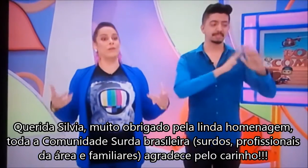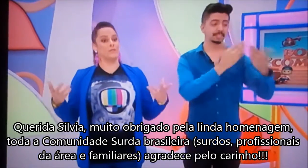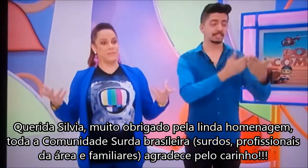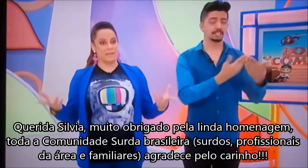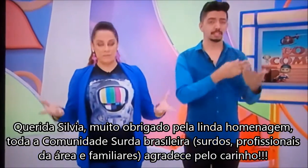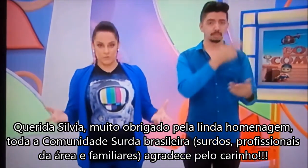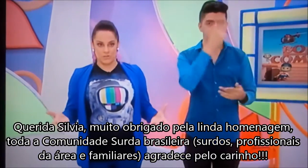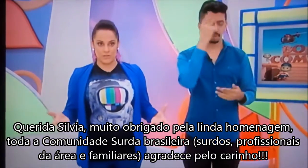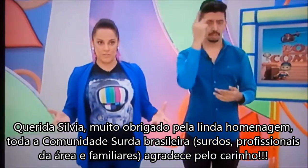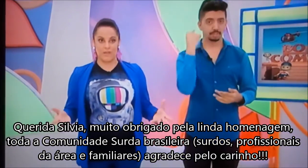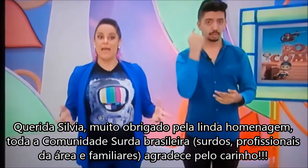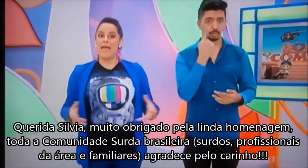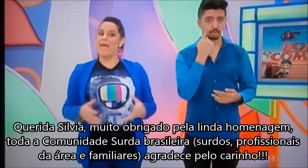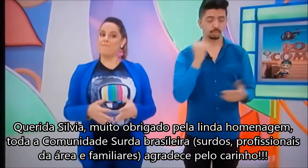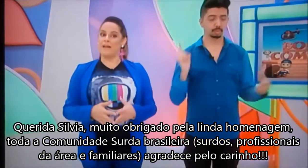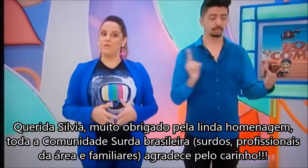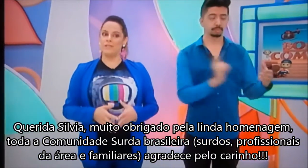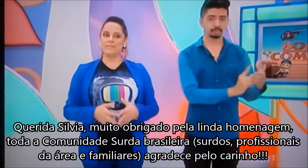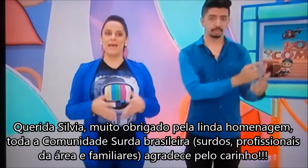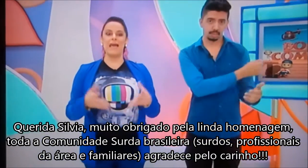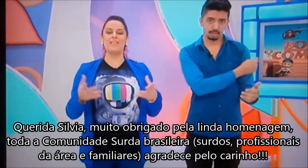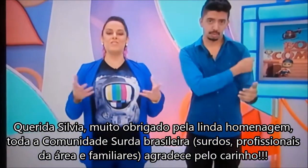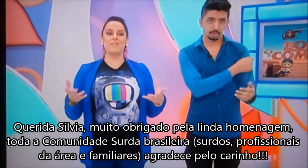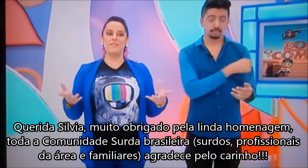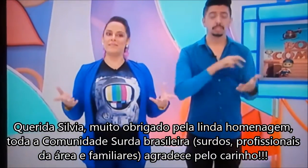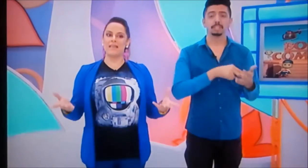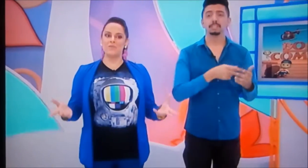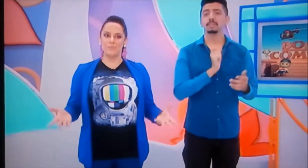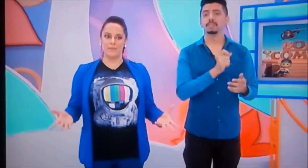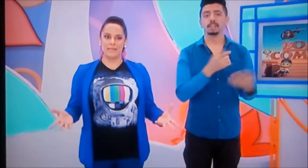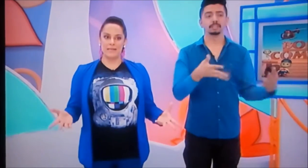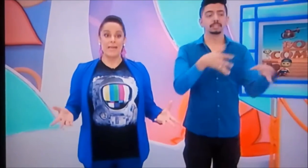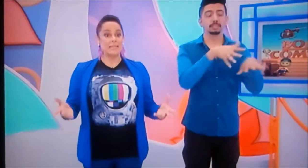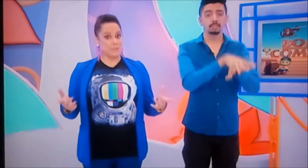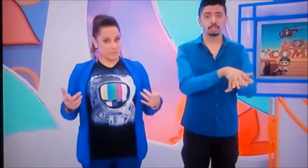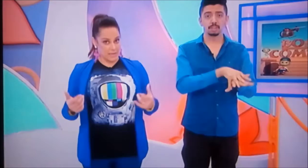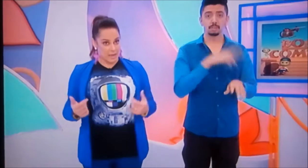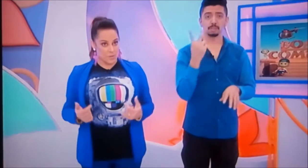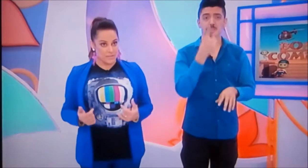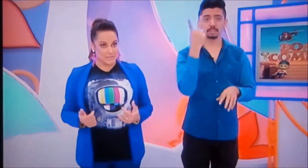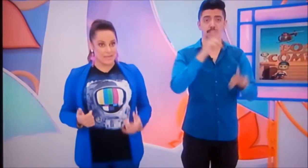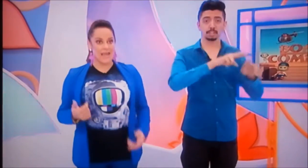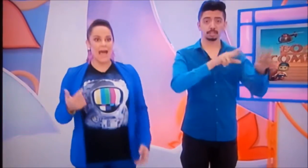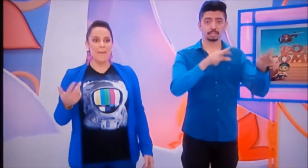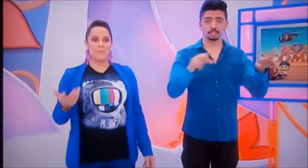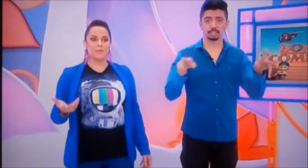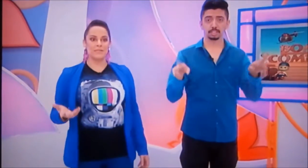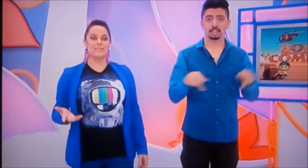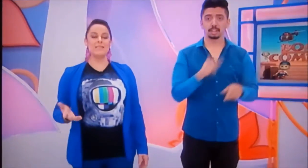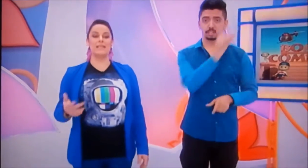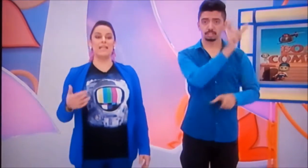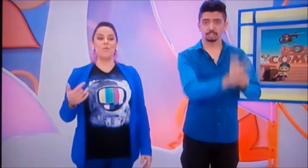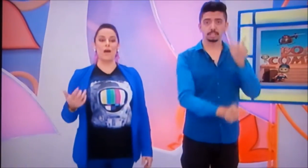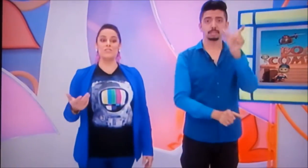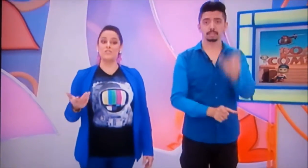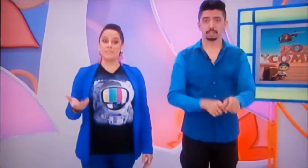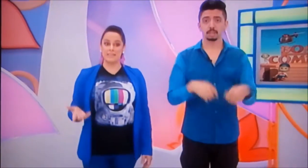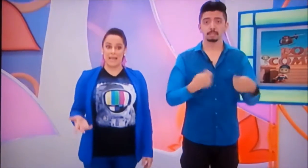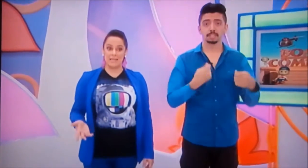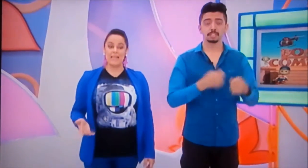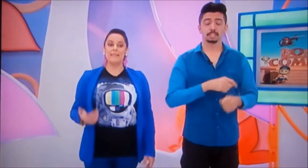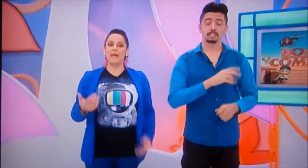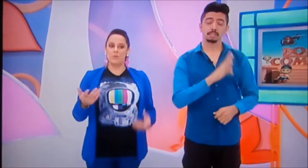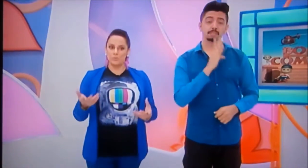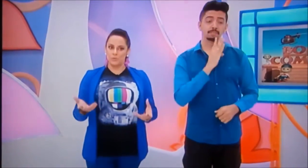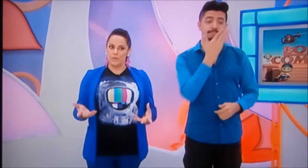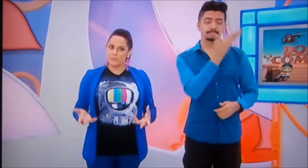aluno com a deficiência auditiva é valorizar a diversidade humana. Temos que reconhecer a importância da linguagem de